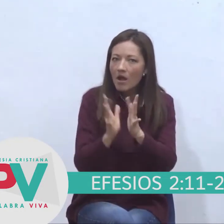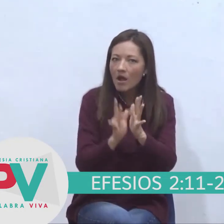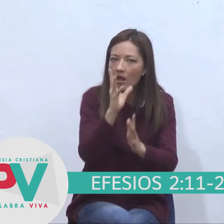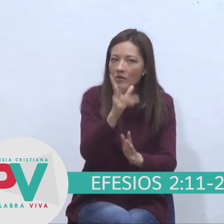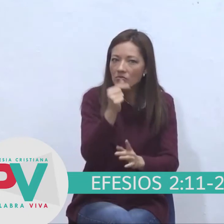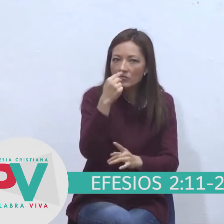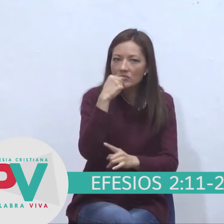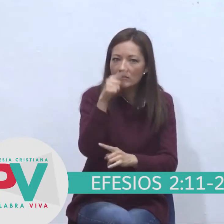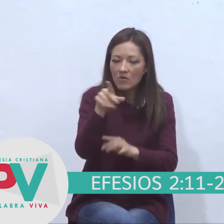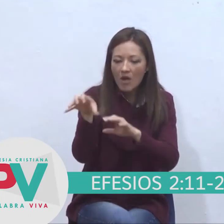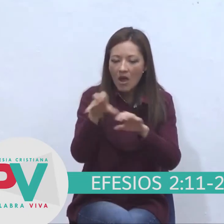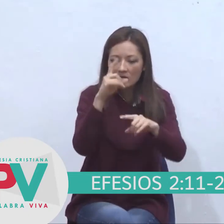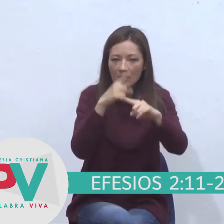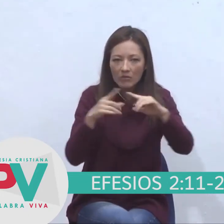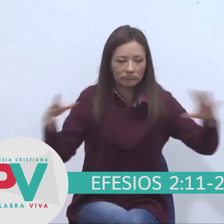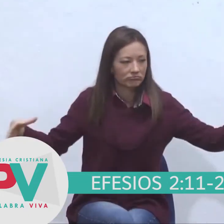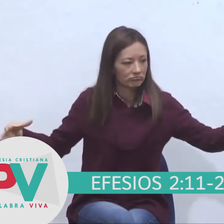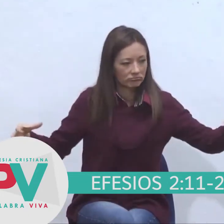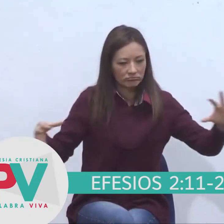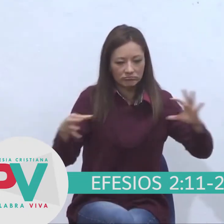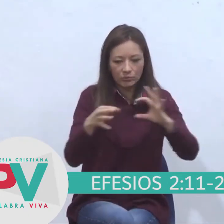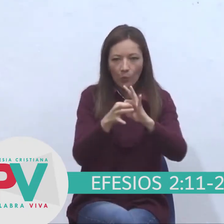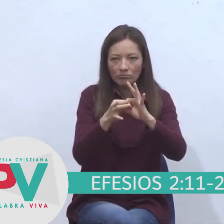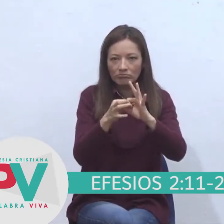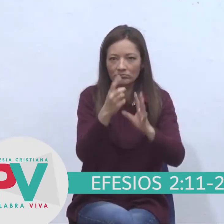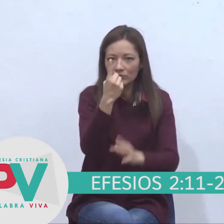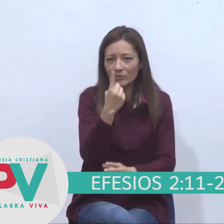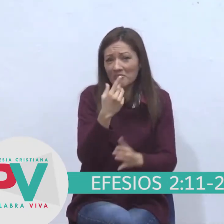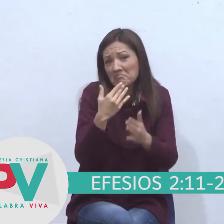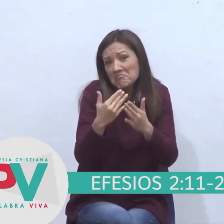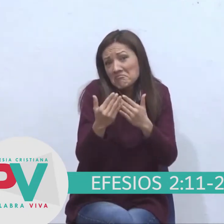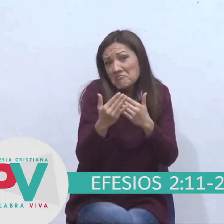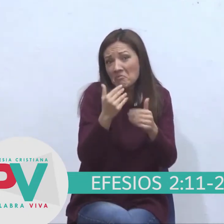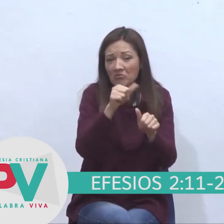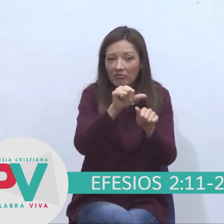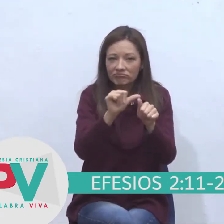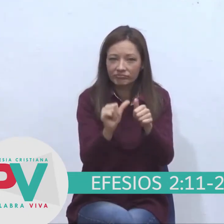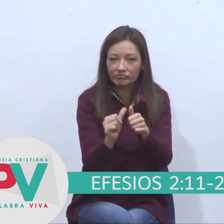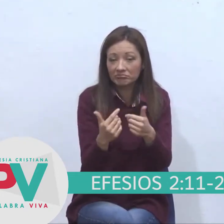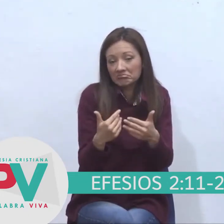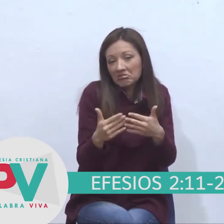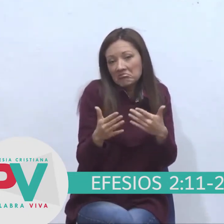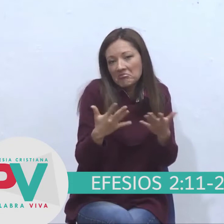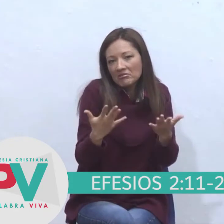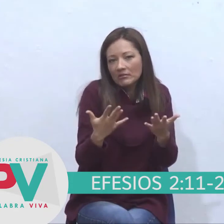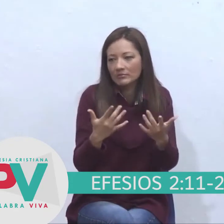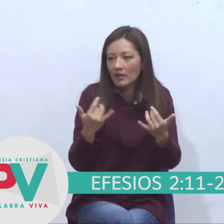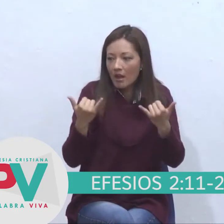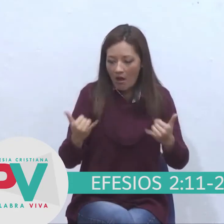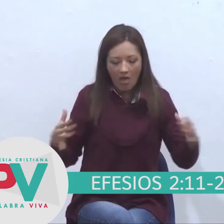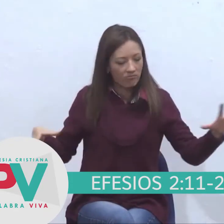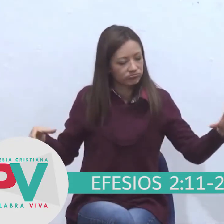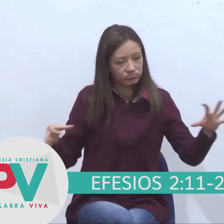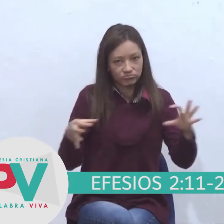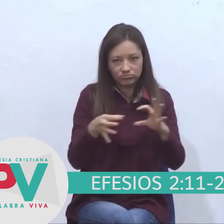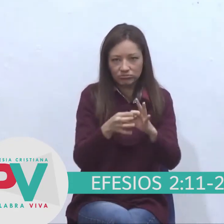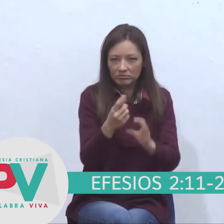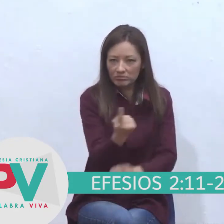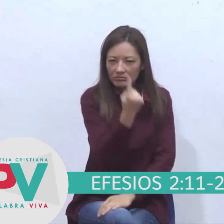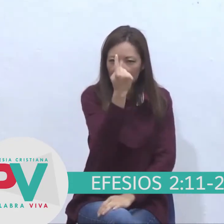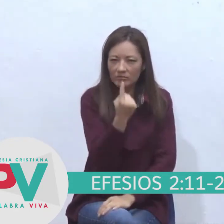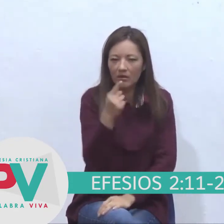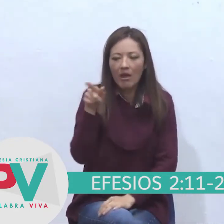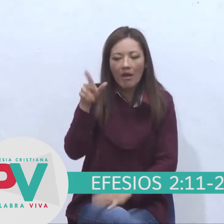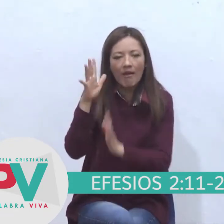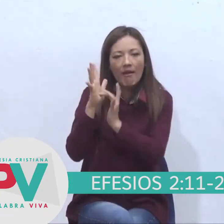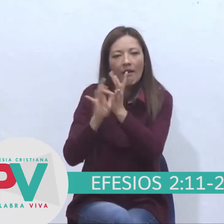uno. No importa que no tenga el prepucio circuncidado, ahora somos uno solo en Cristo